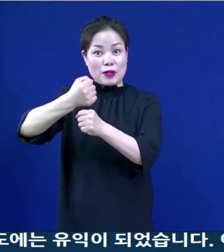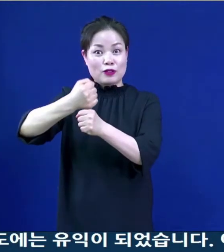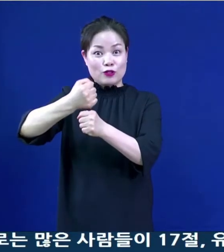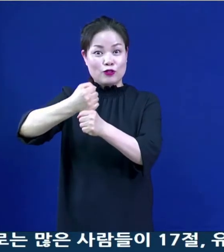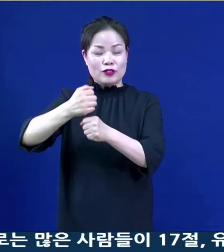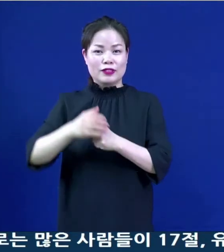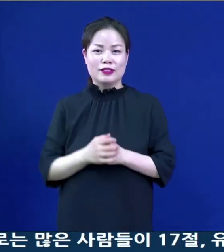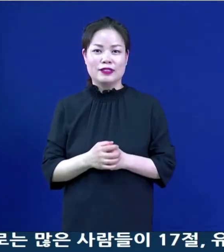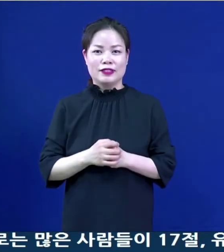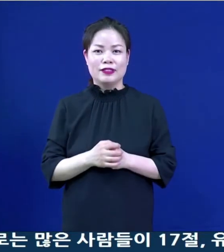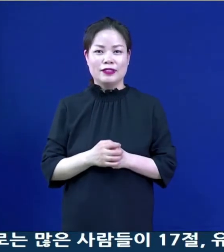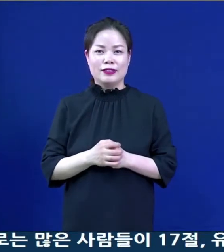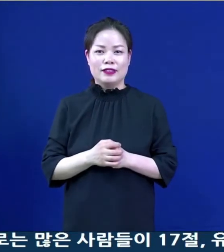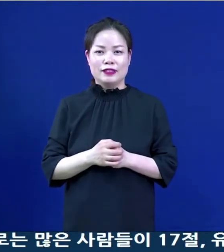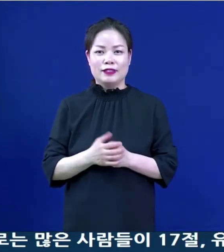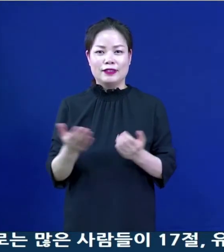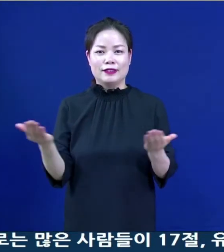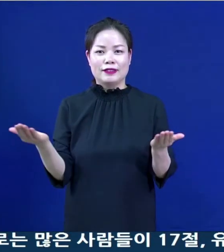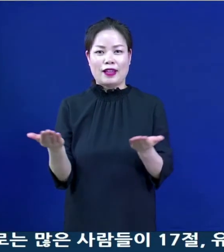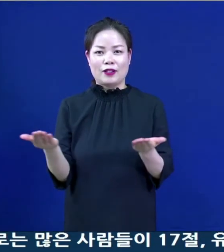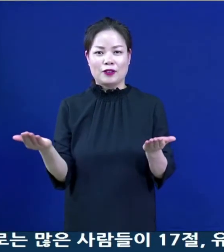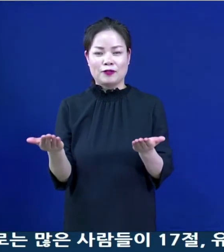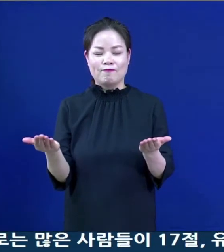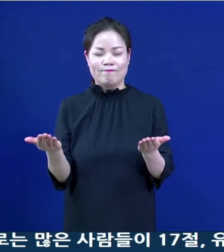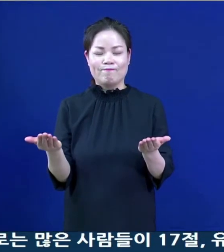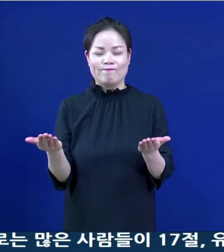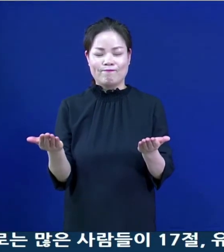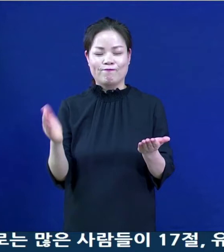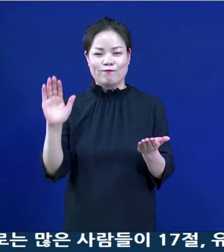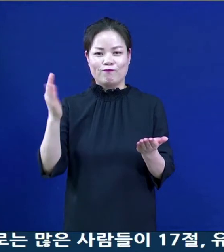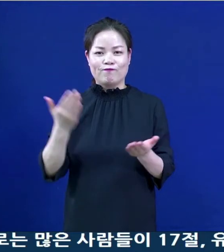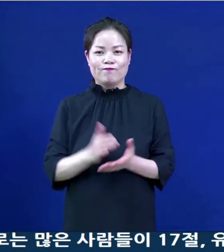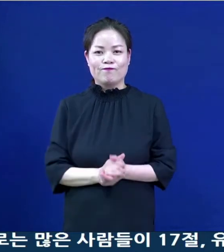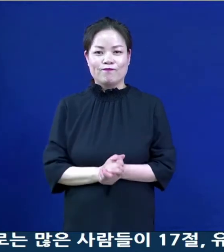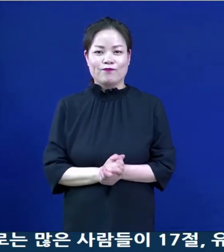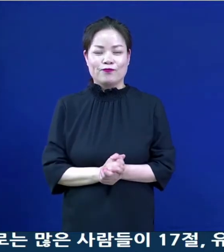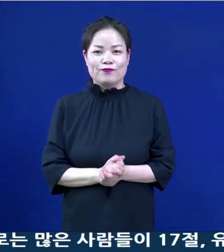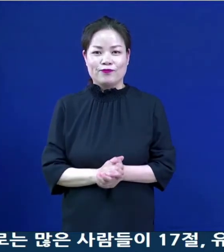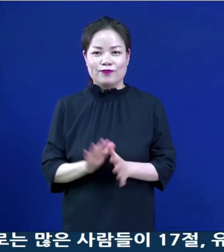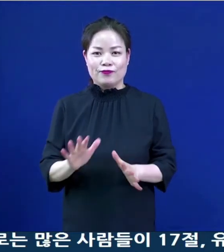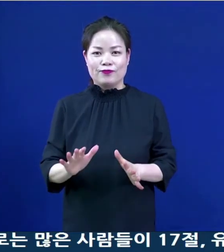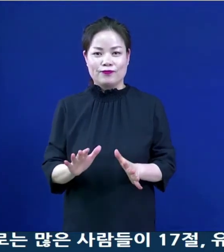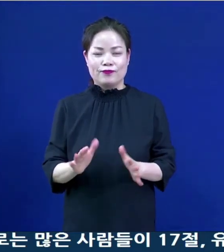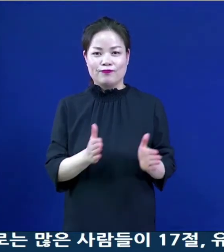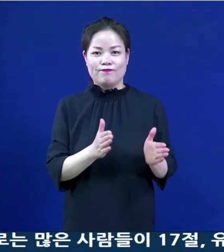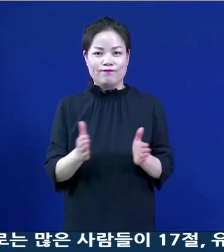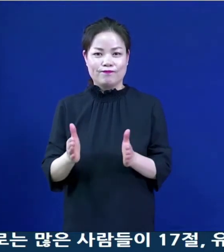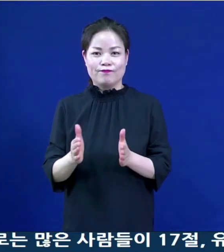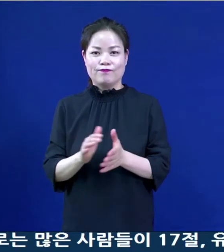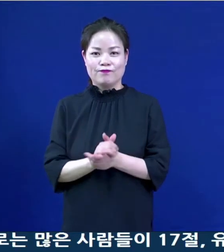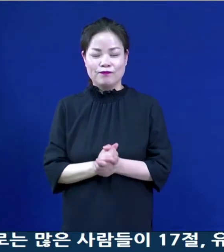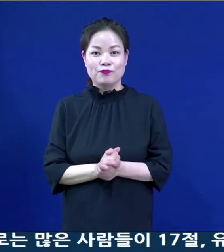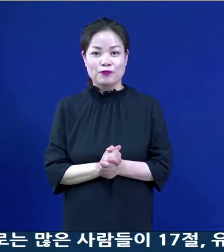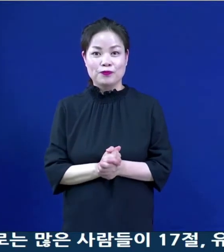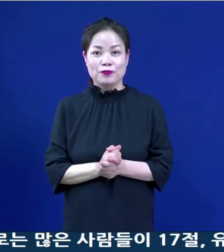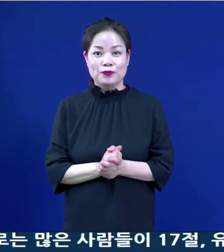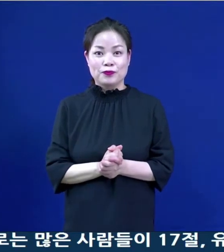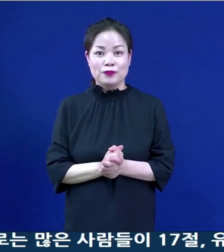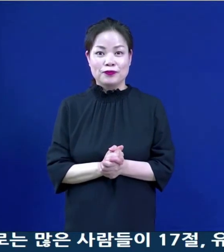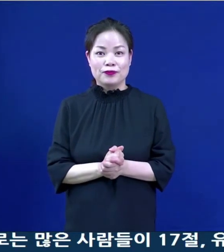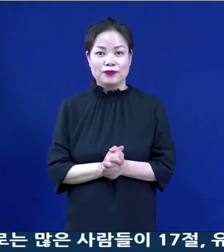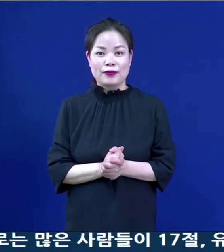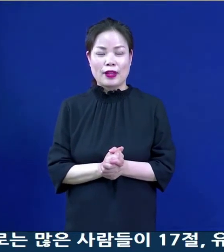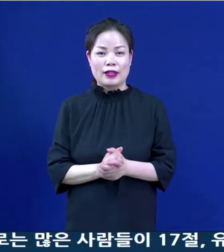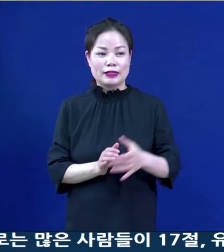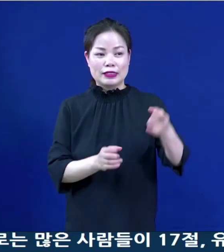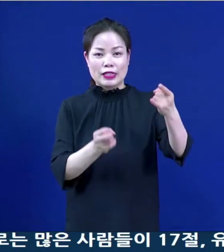주는 그런 이 사건이 되었습니다. 자, 이제 정리하기 시작하겠습니다. 그래서